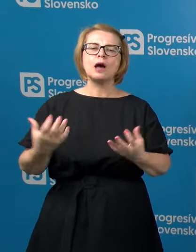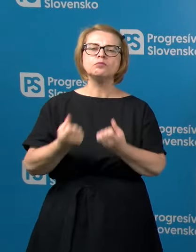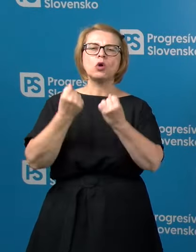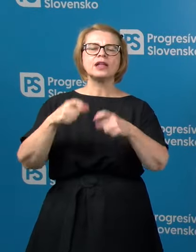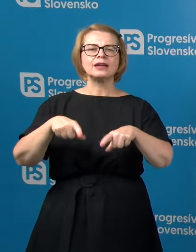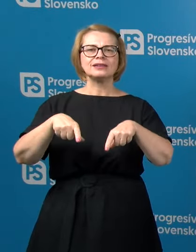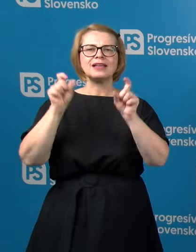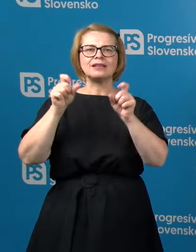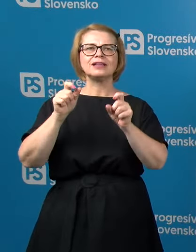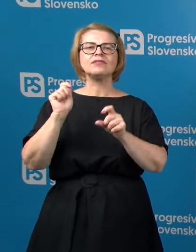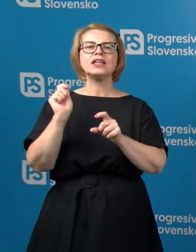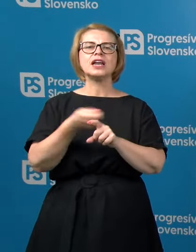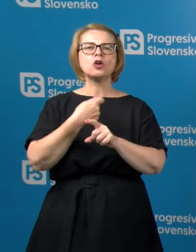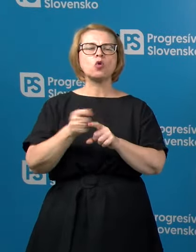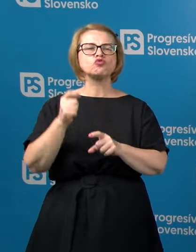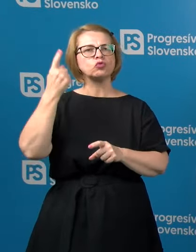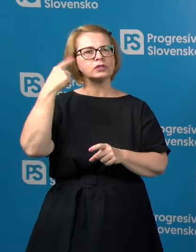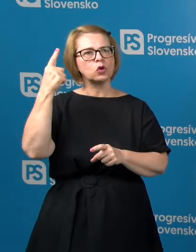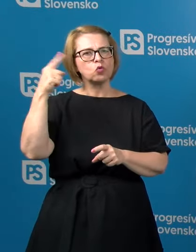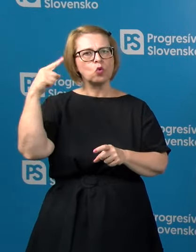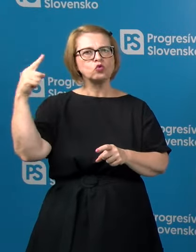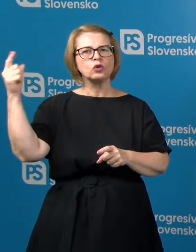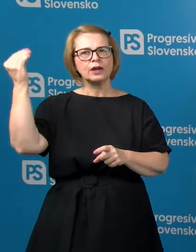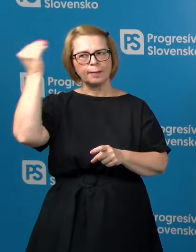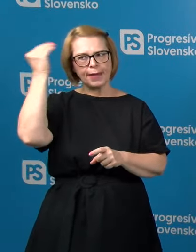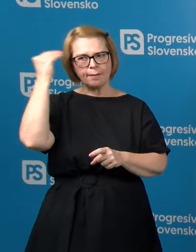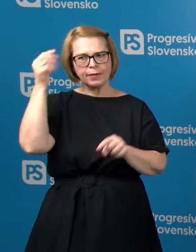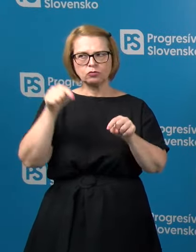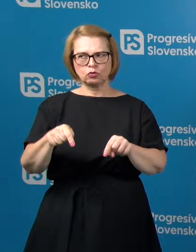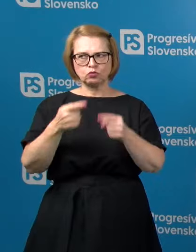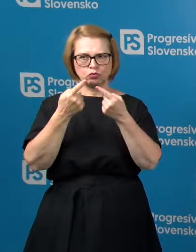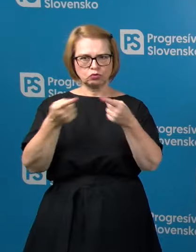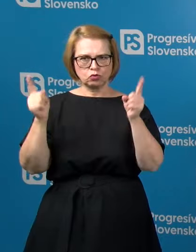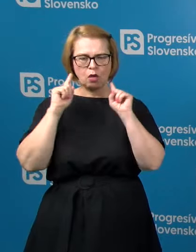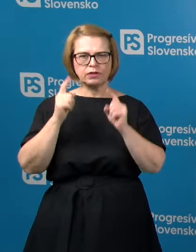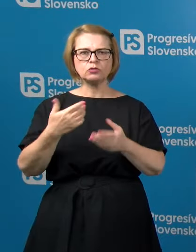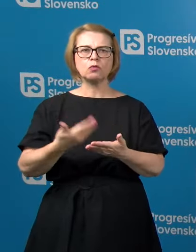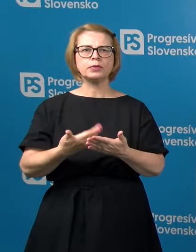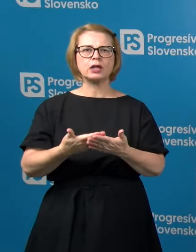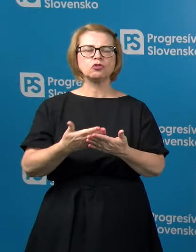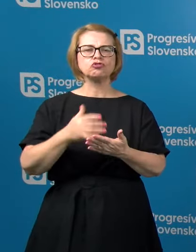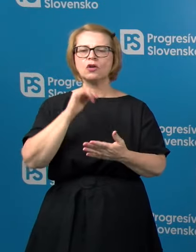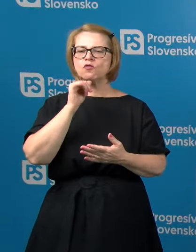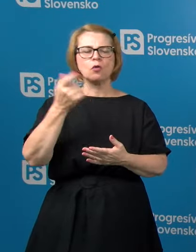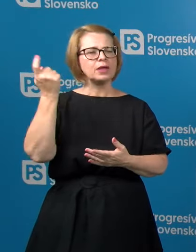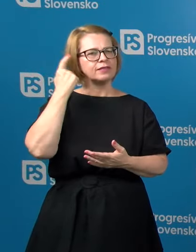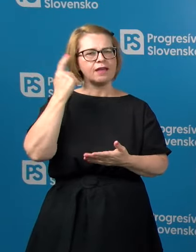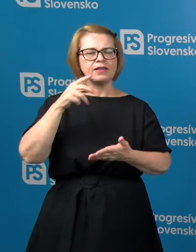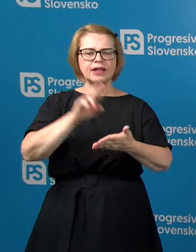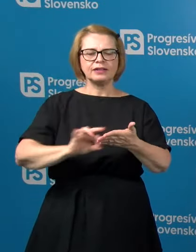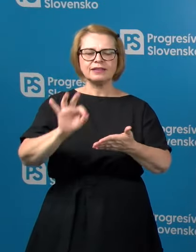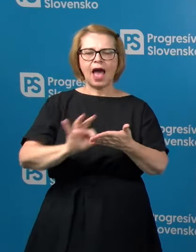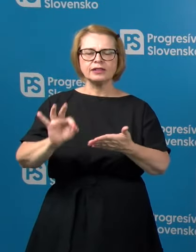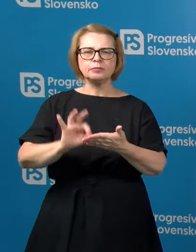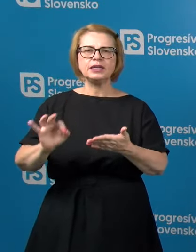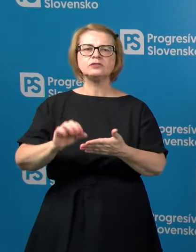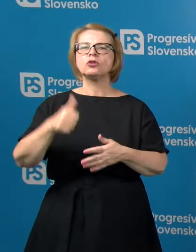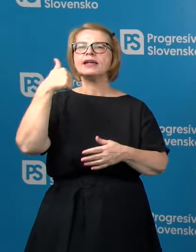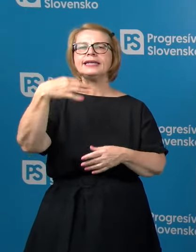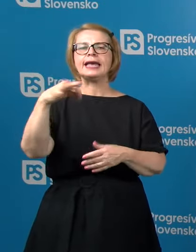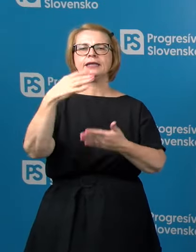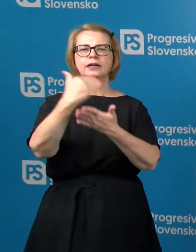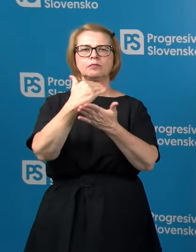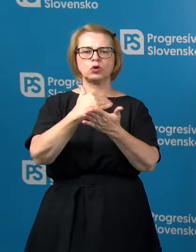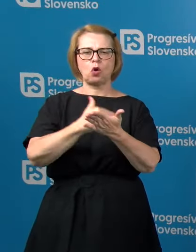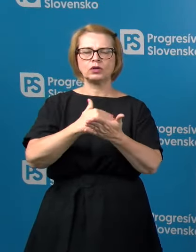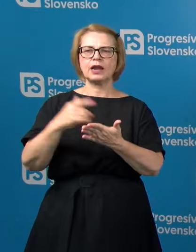zastaviť rekonštrukciu kultúrnych pamiatok na Slovensku, pretože nedokázali zadministrovať jediný program, ktorý